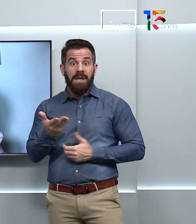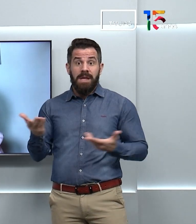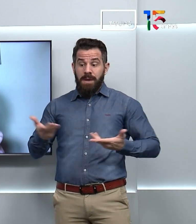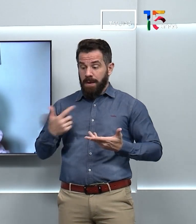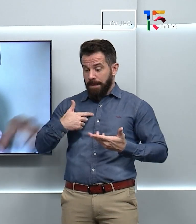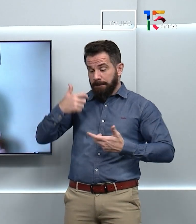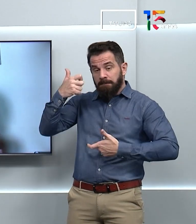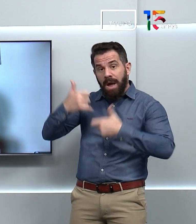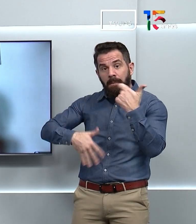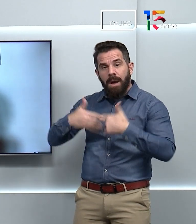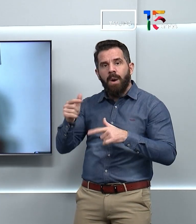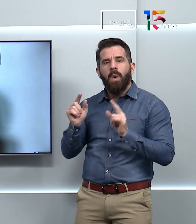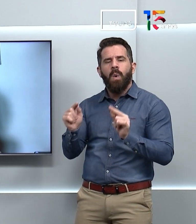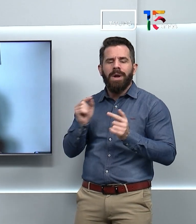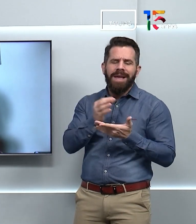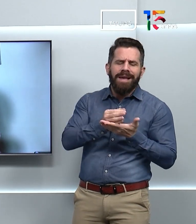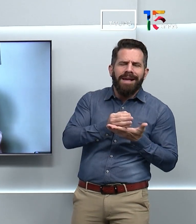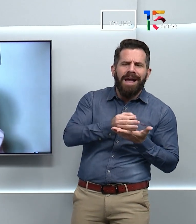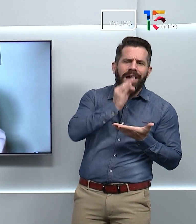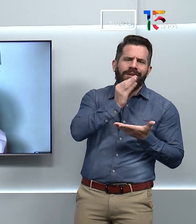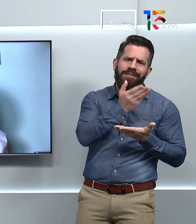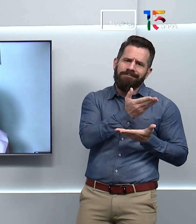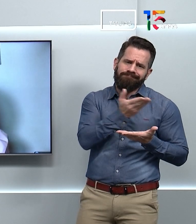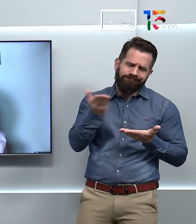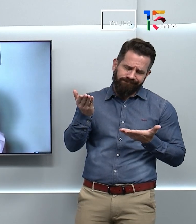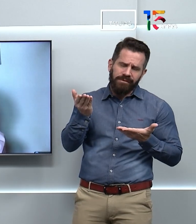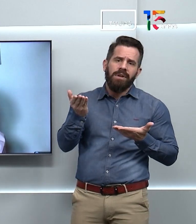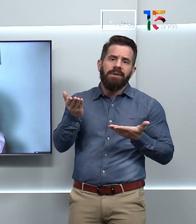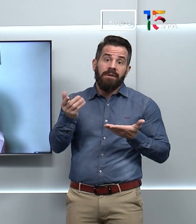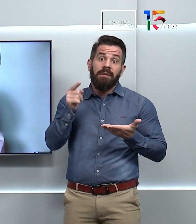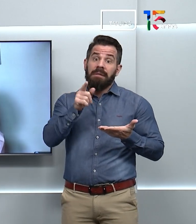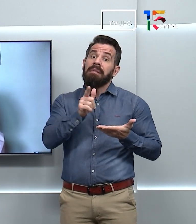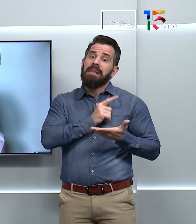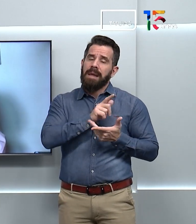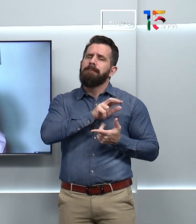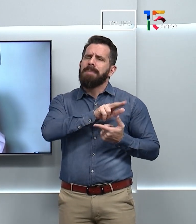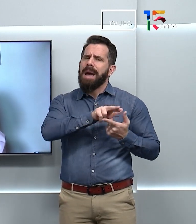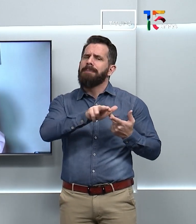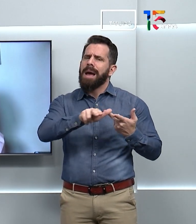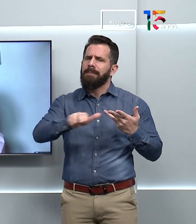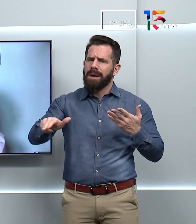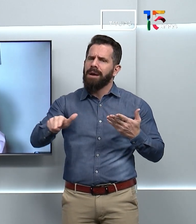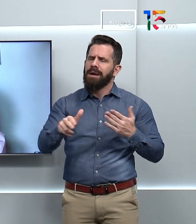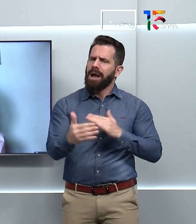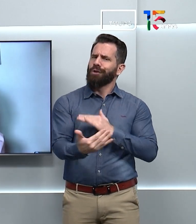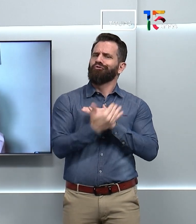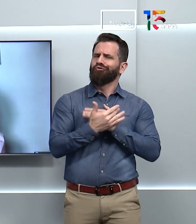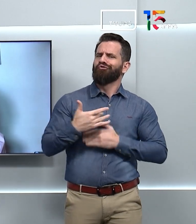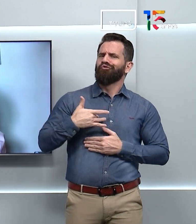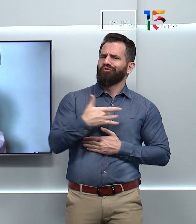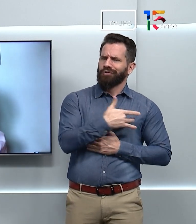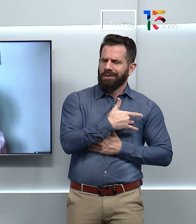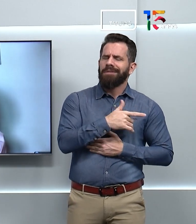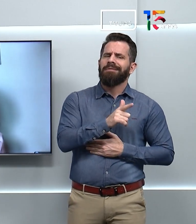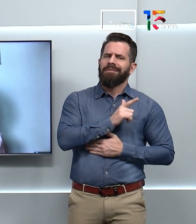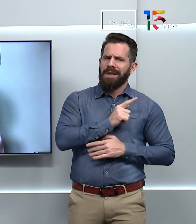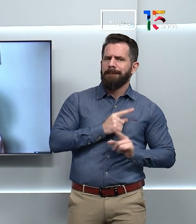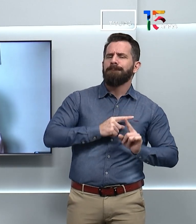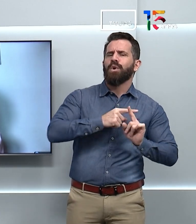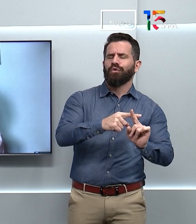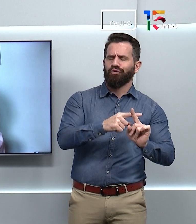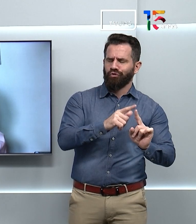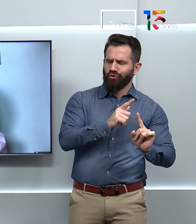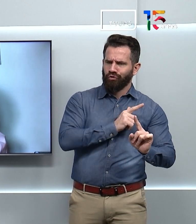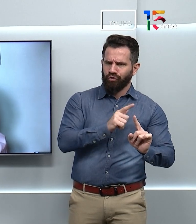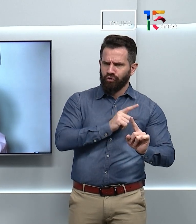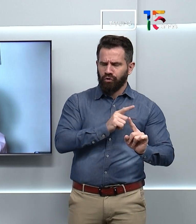mais, a respeito do cafezinho, que possui diversos benefícios aí, efeitos positivos para o